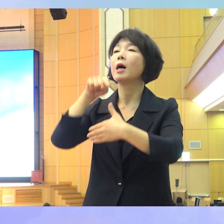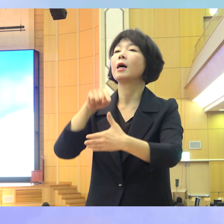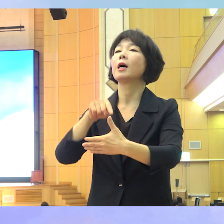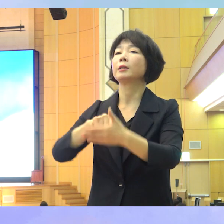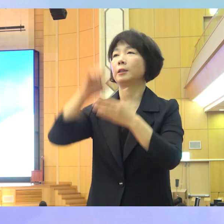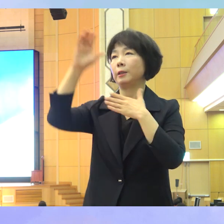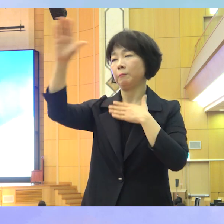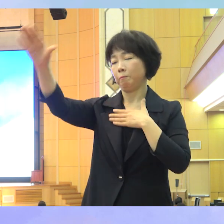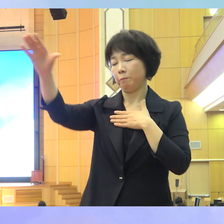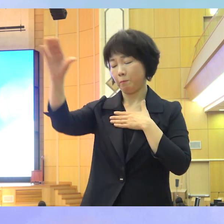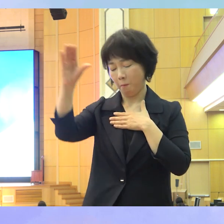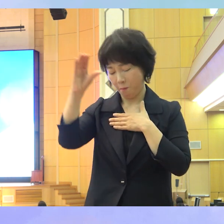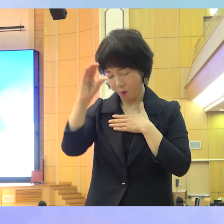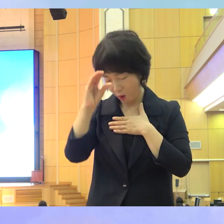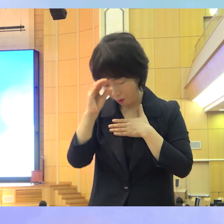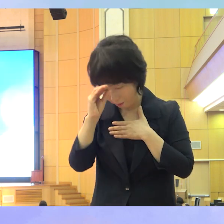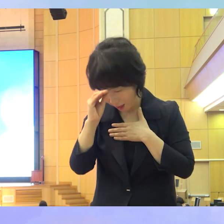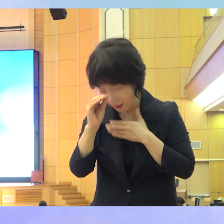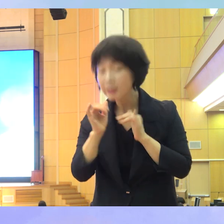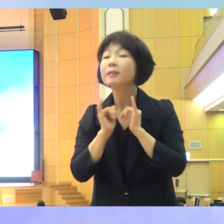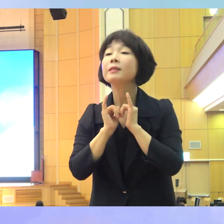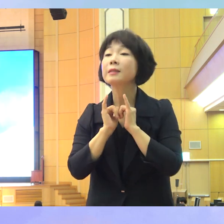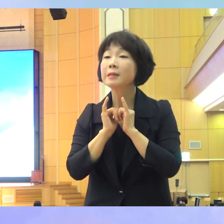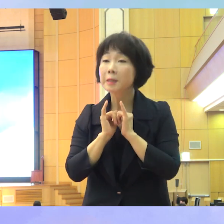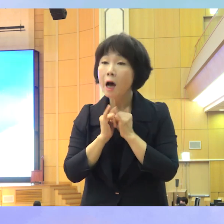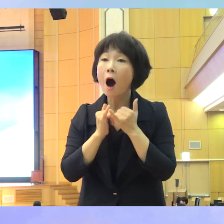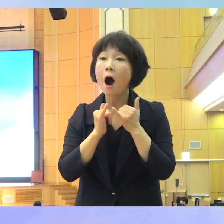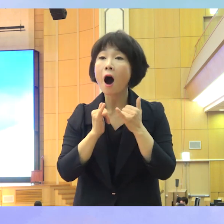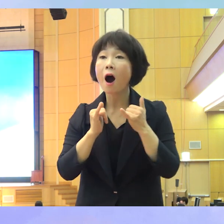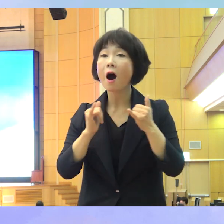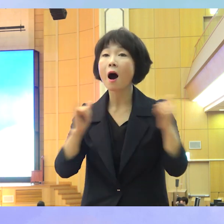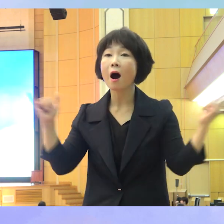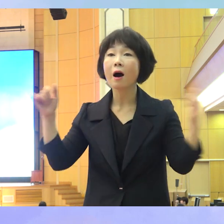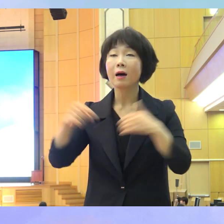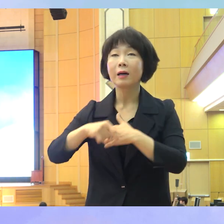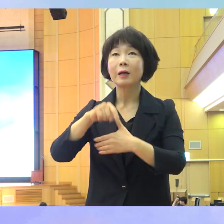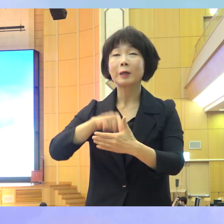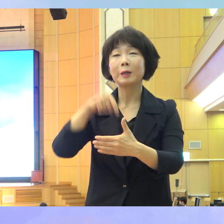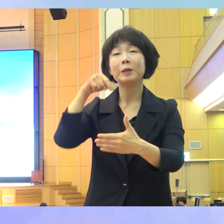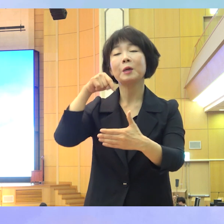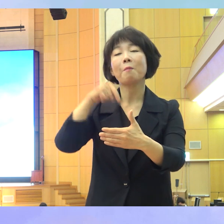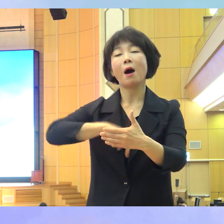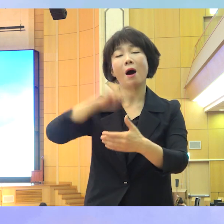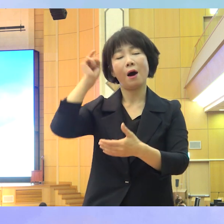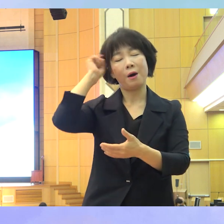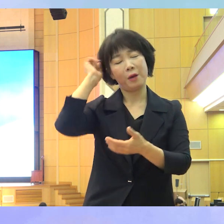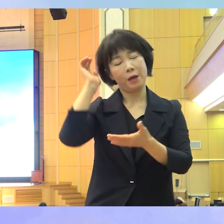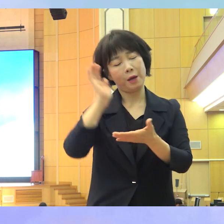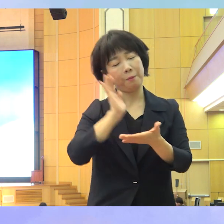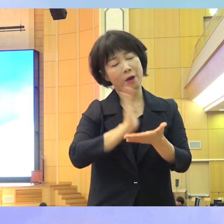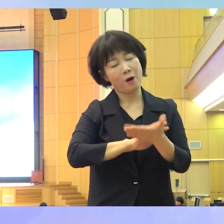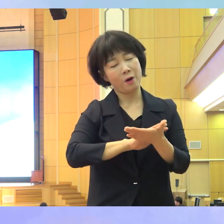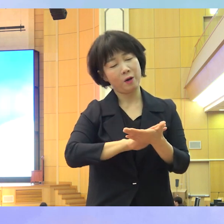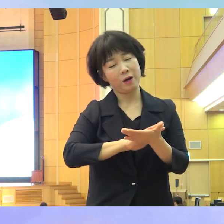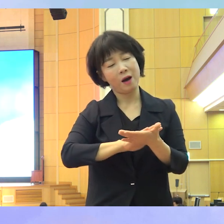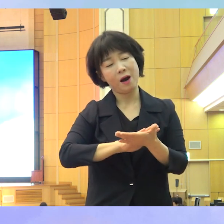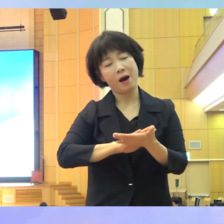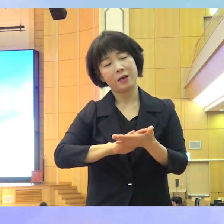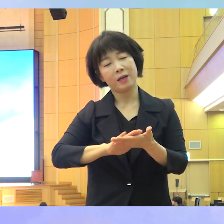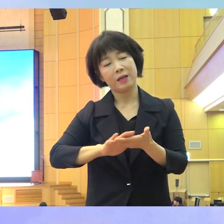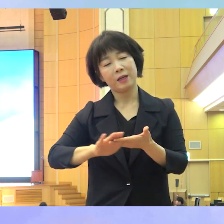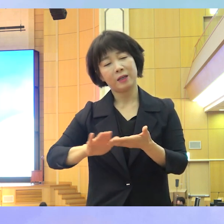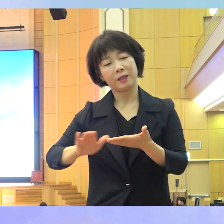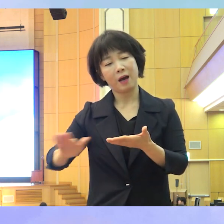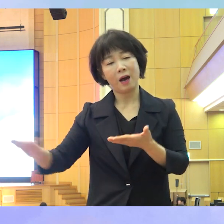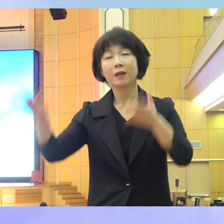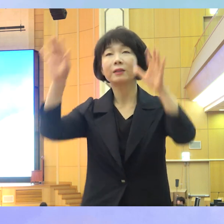주님의 마음을 본받는 자, 그 맘에